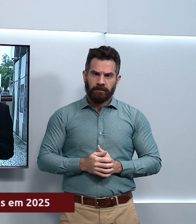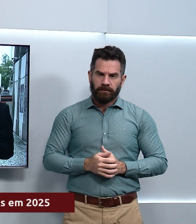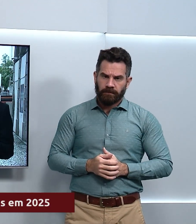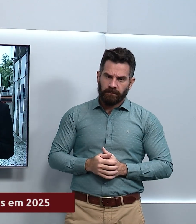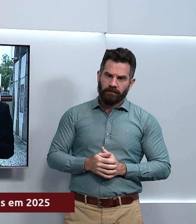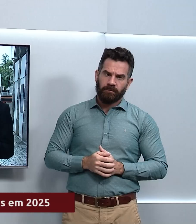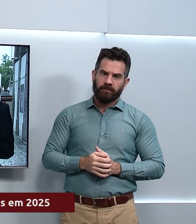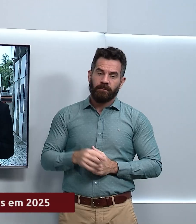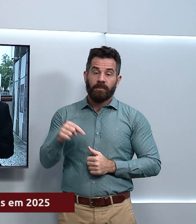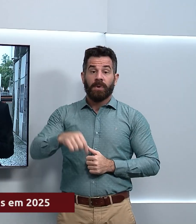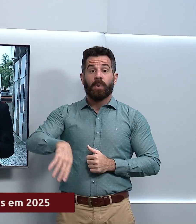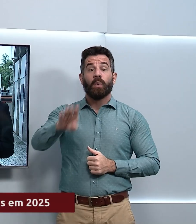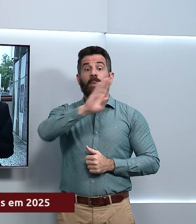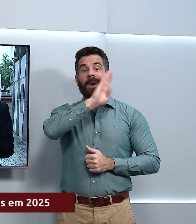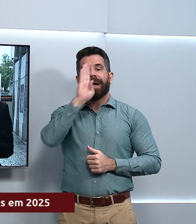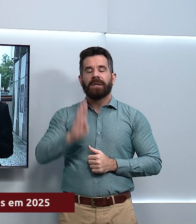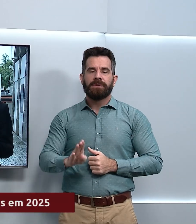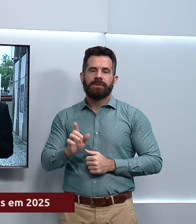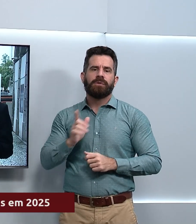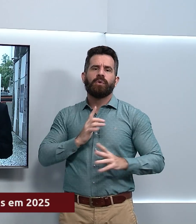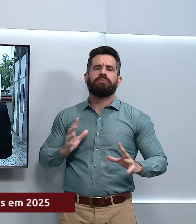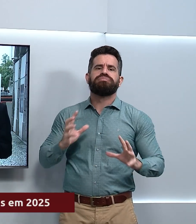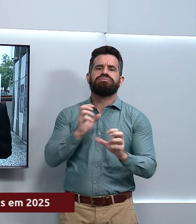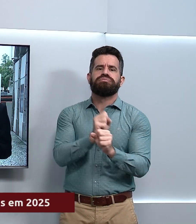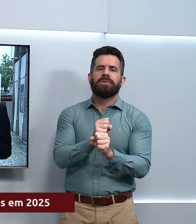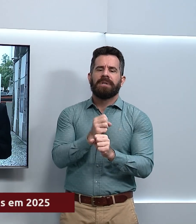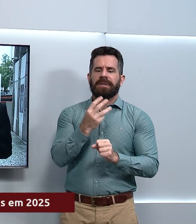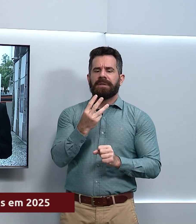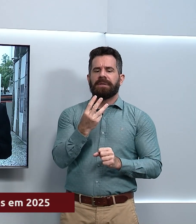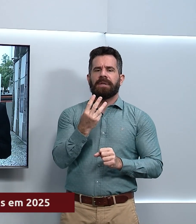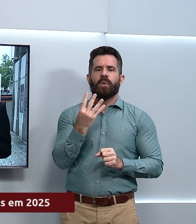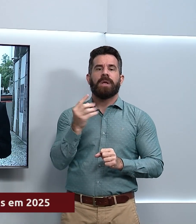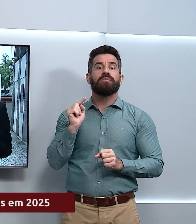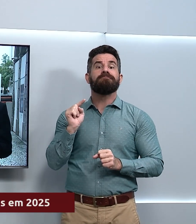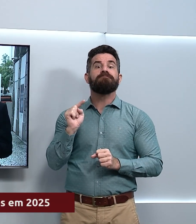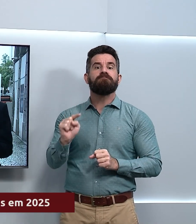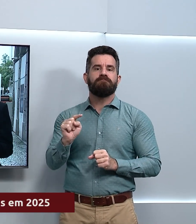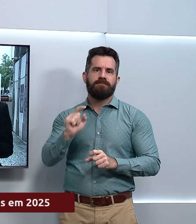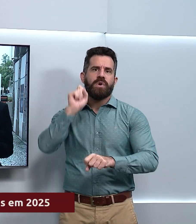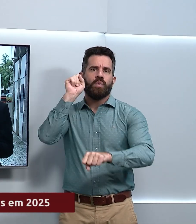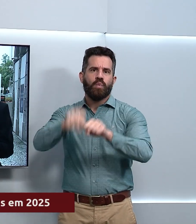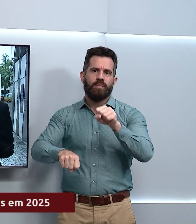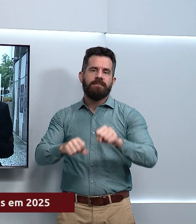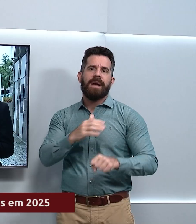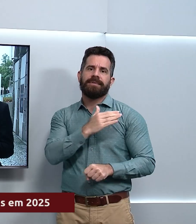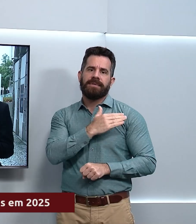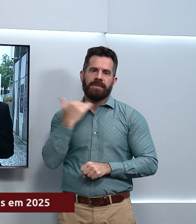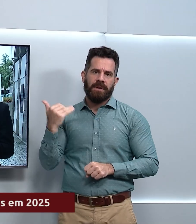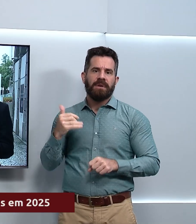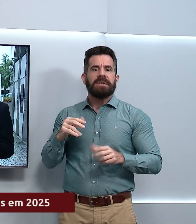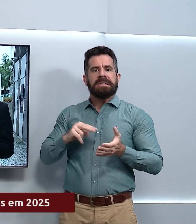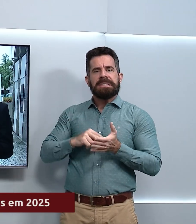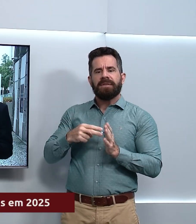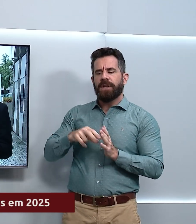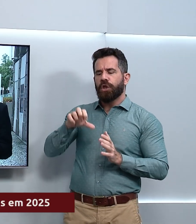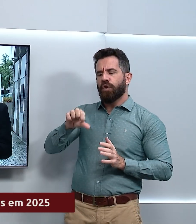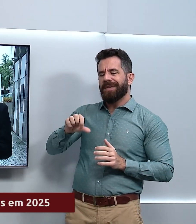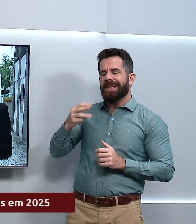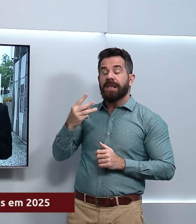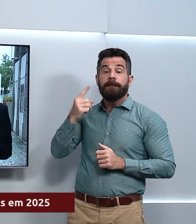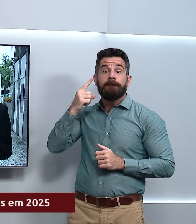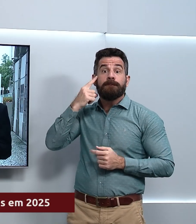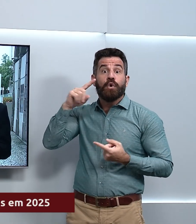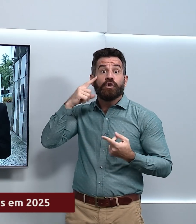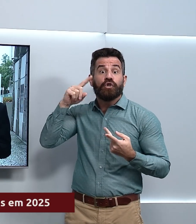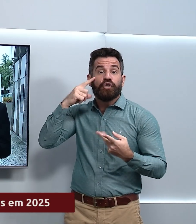O Brasil teve 34 mil assassinatos no ano passado, o que corresponde a 93 vítimas por dia e representa uma